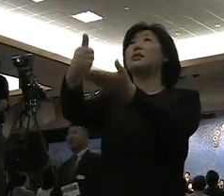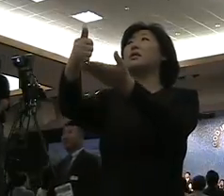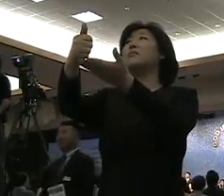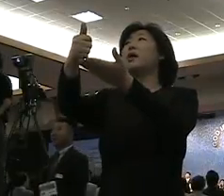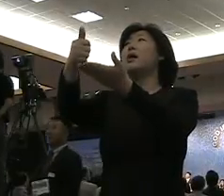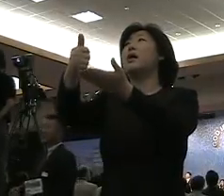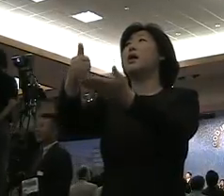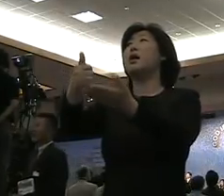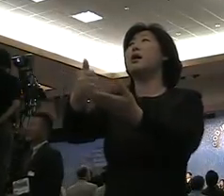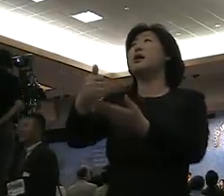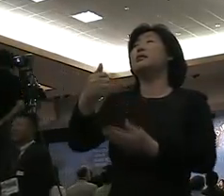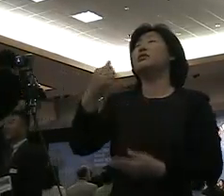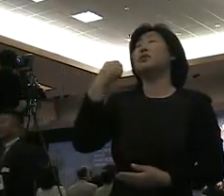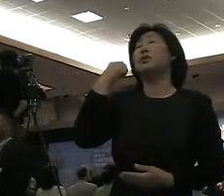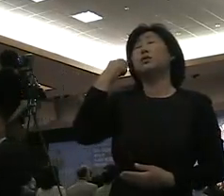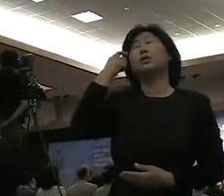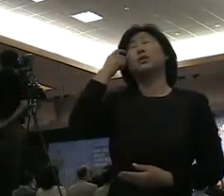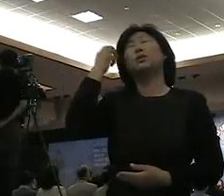하나님의